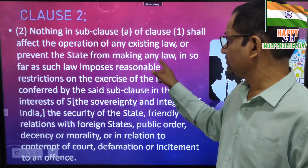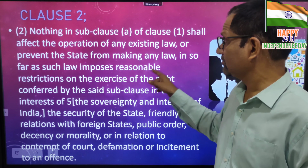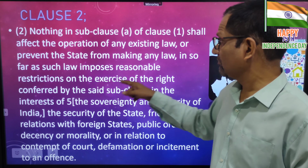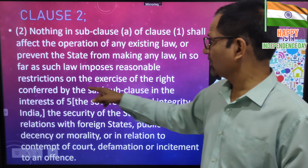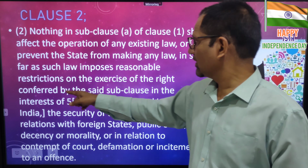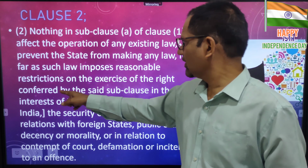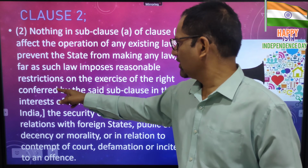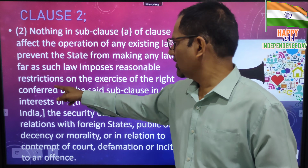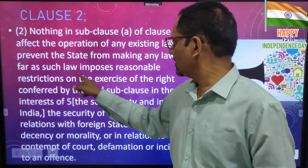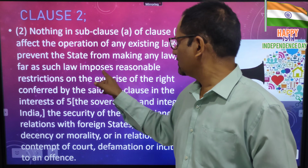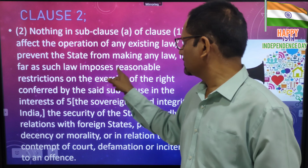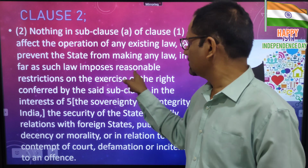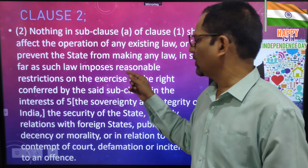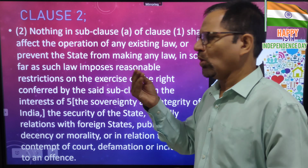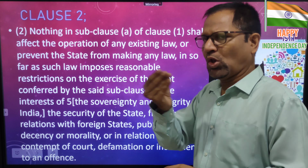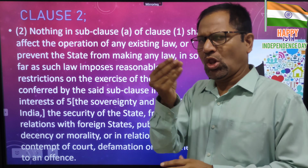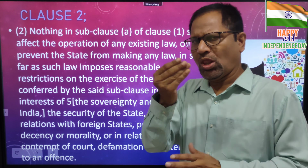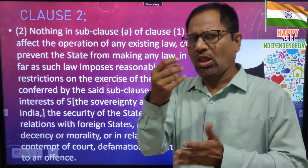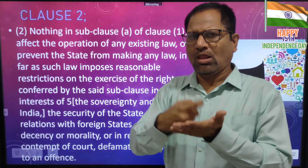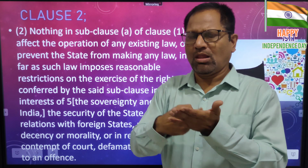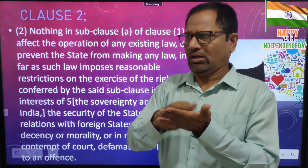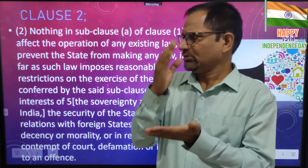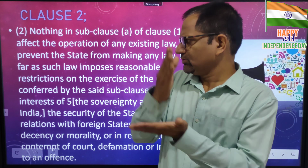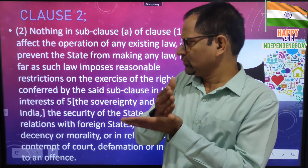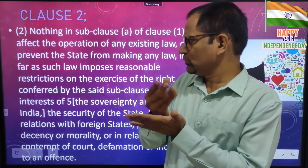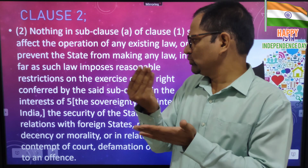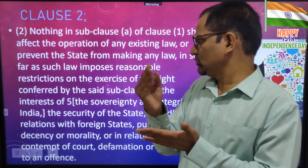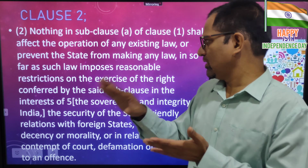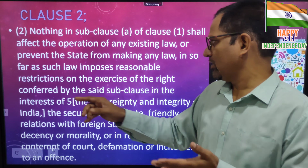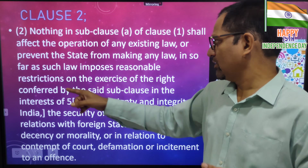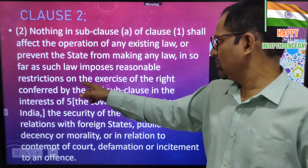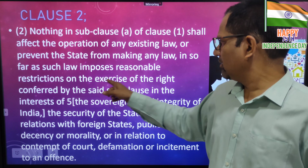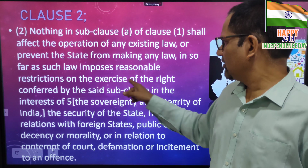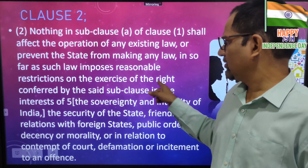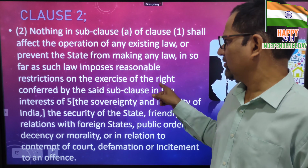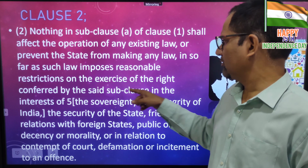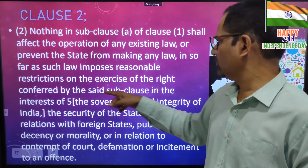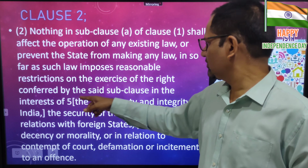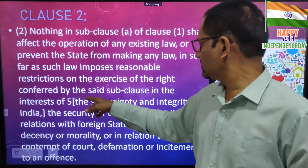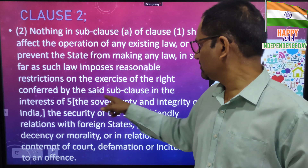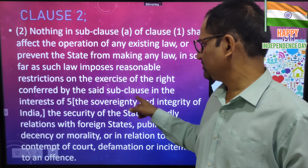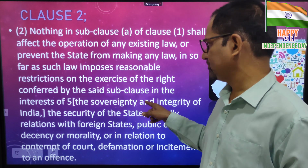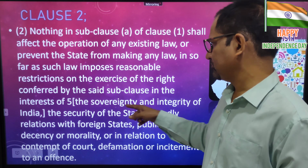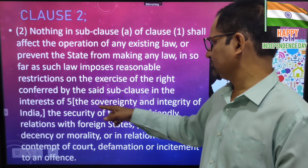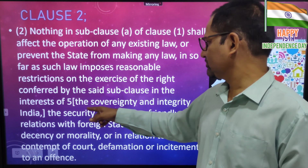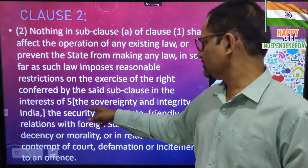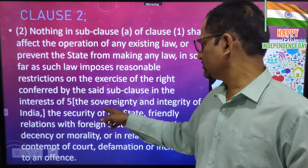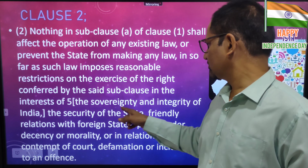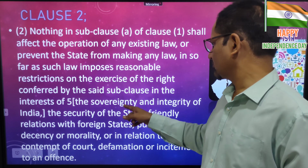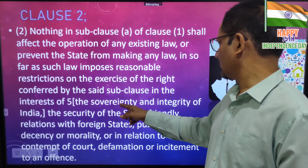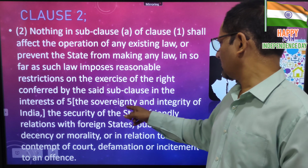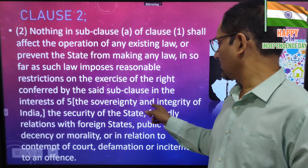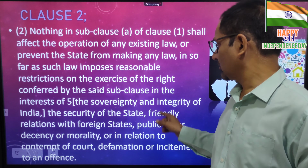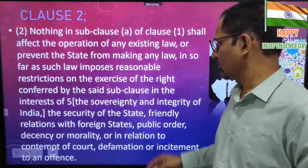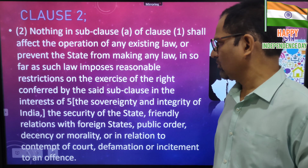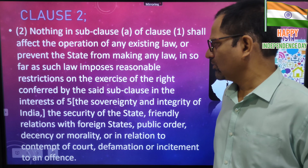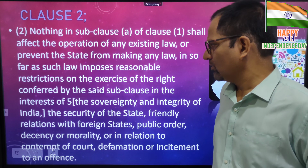एकता को प्रभावित करते हैं, वहाँ पर कुछ रीज़नेबल रेस्ट्रिक्शंस हैं वो इम्पोज किए जा सकते हैं। और